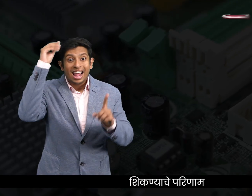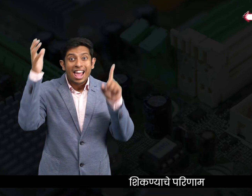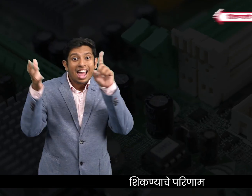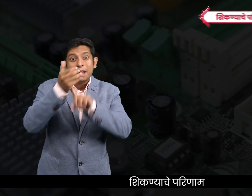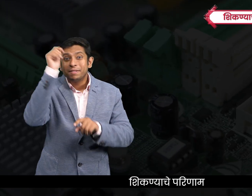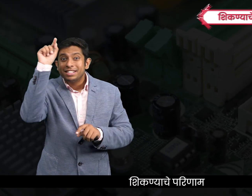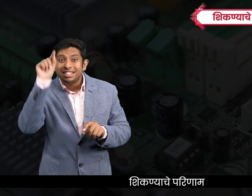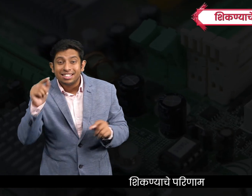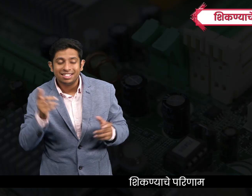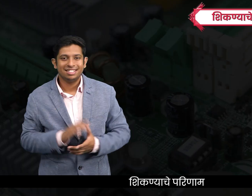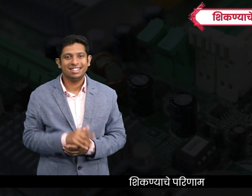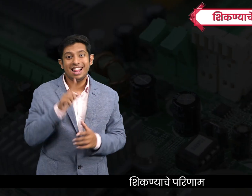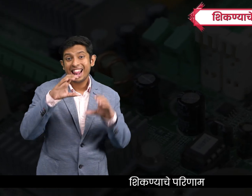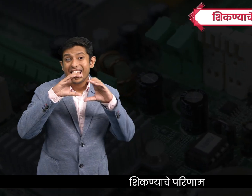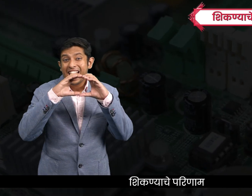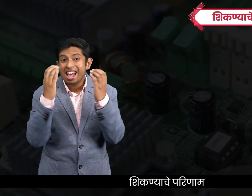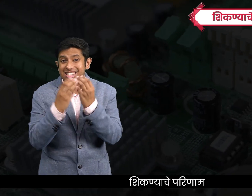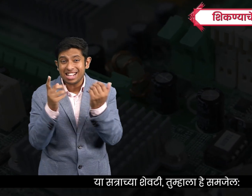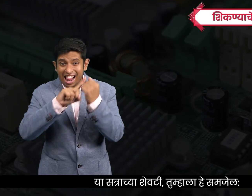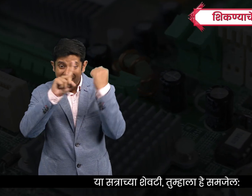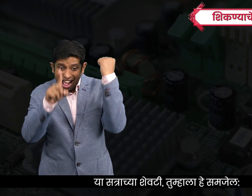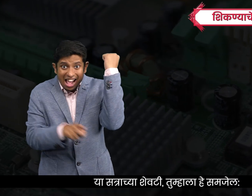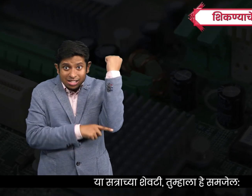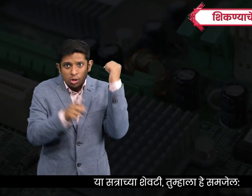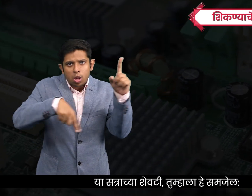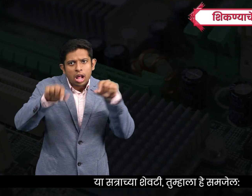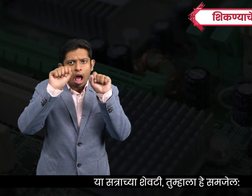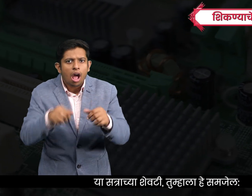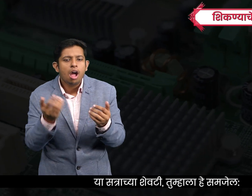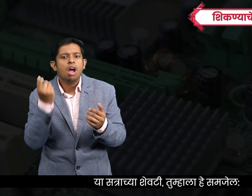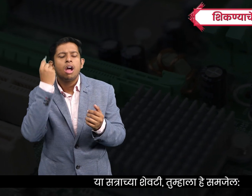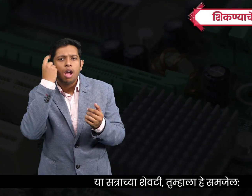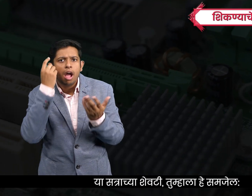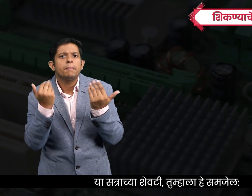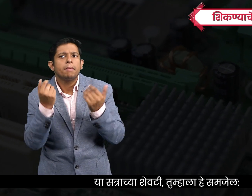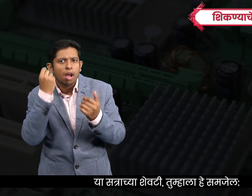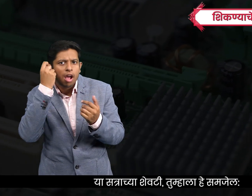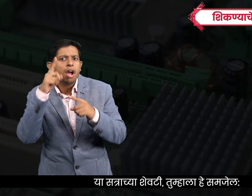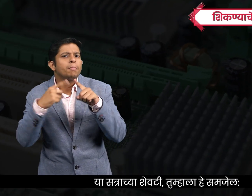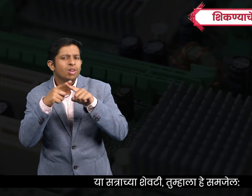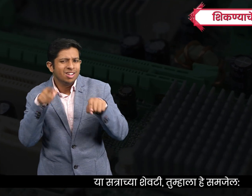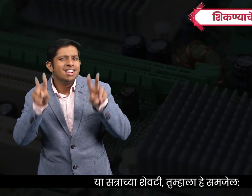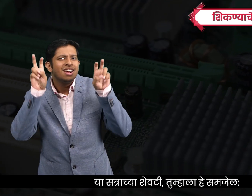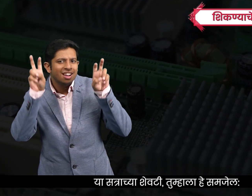शिकण्याचे परिणाम. या सत्राच्या शेवटी तुम्हाला हे समजेल,